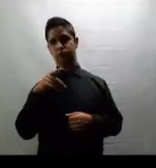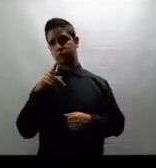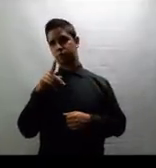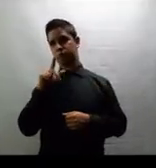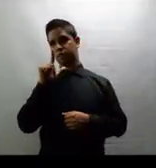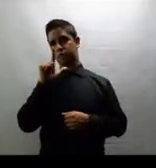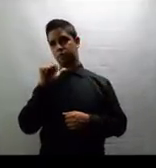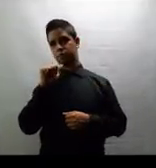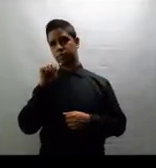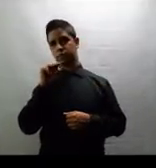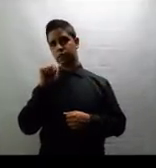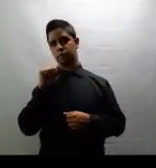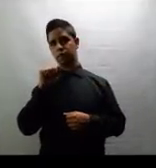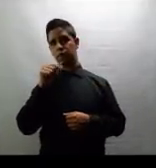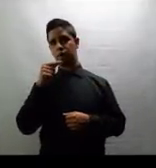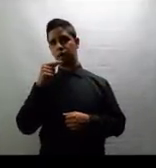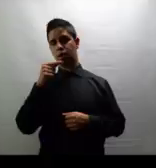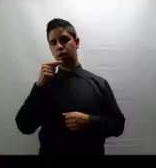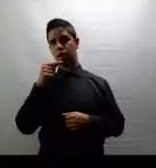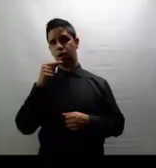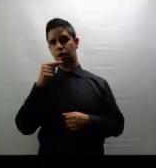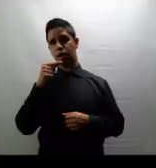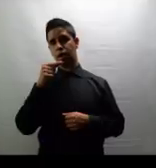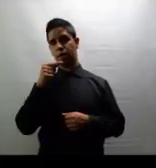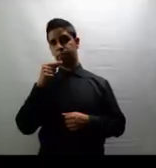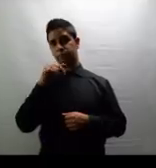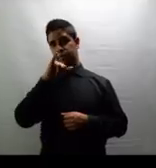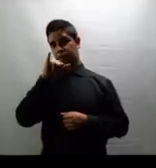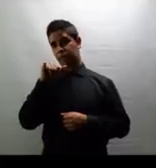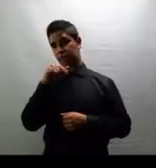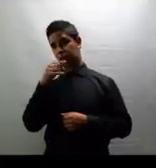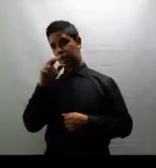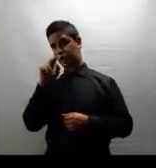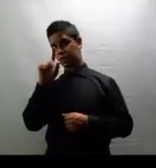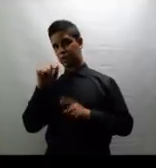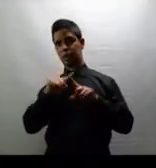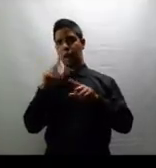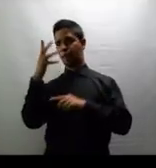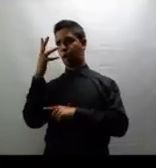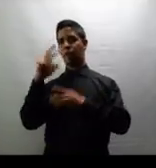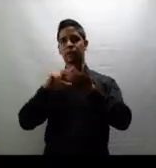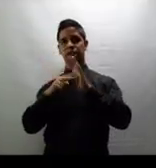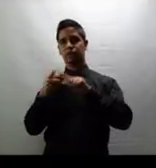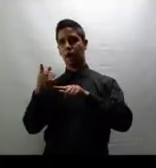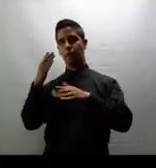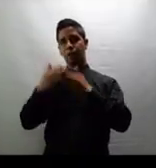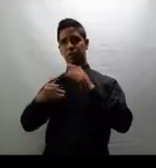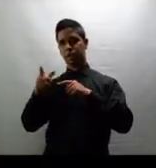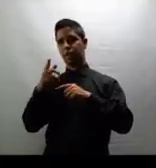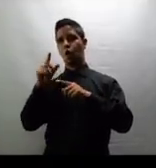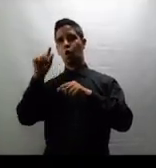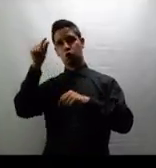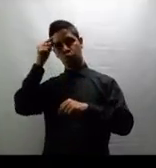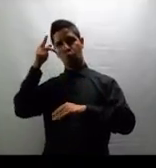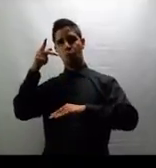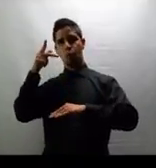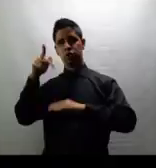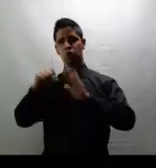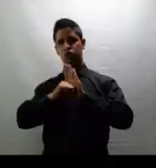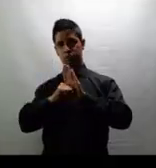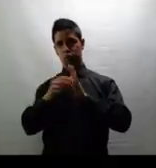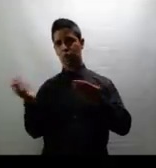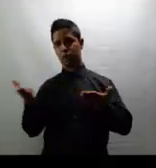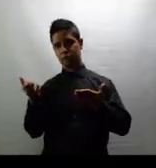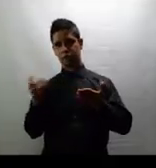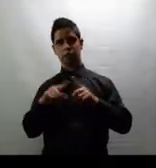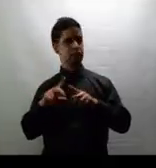para los amigos de méxico que no en la palma es el símbolo uno de los partidos políticos pues las palmas en día es un rayo partido